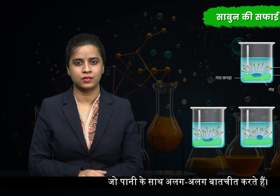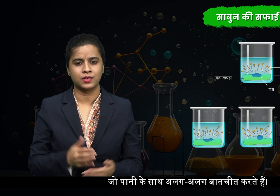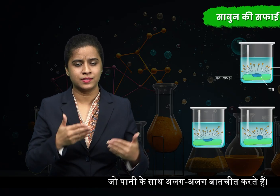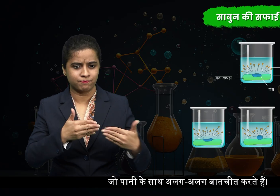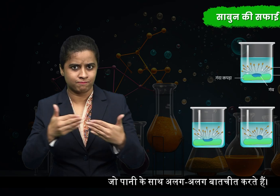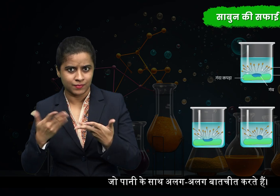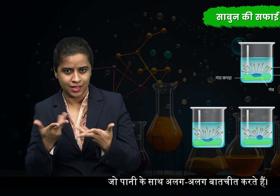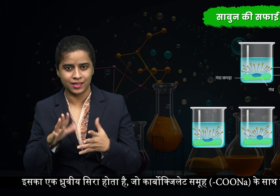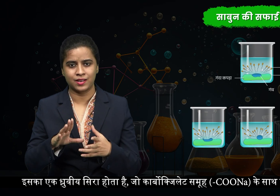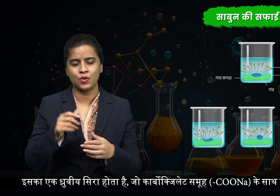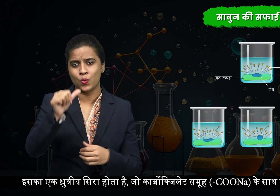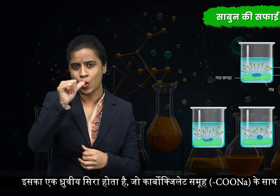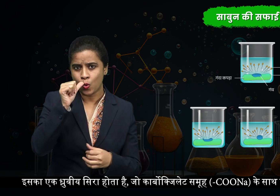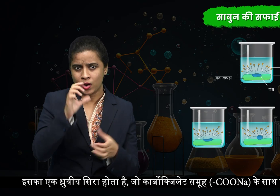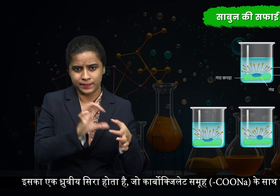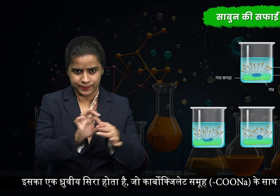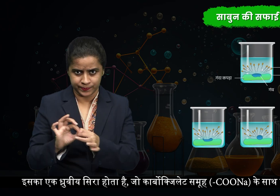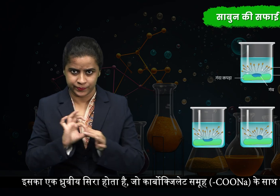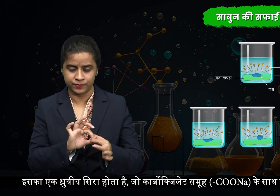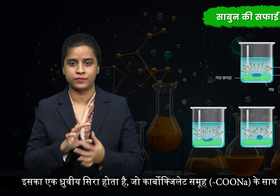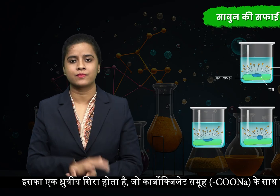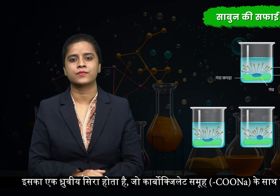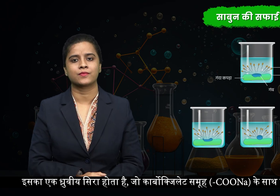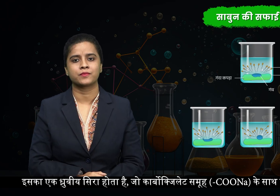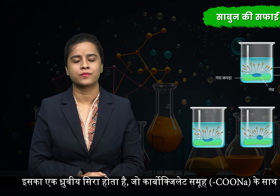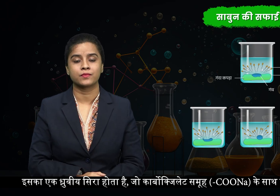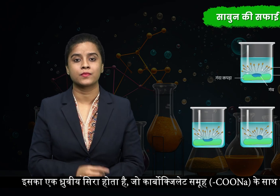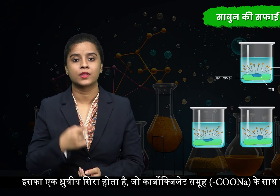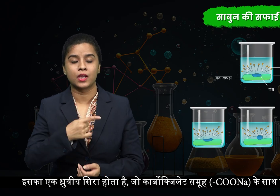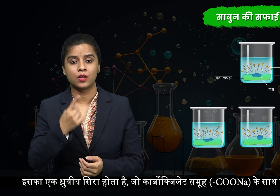बातचीत करते हैं। इसका एक ध्रुवीय सिरा होता है जो